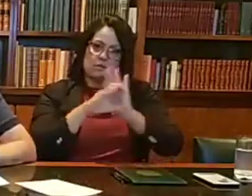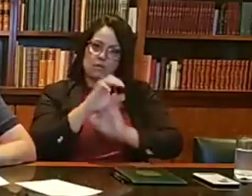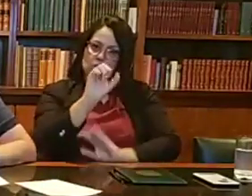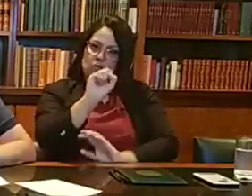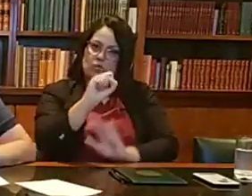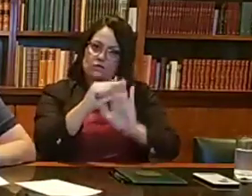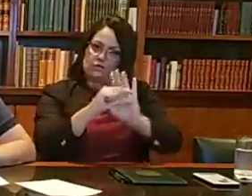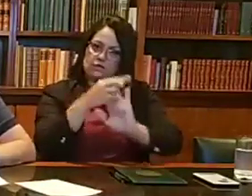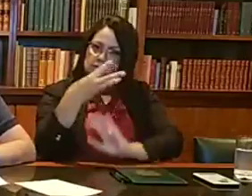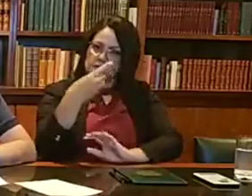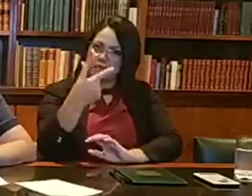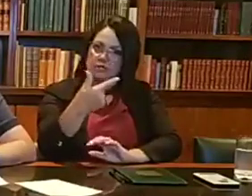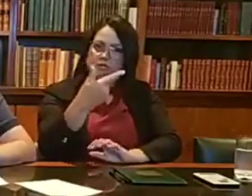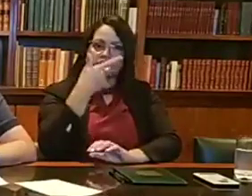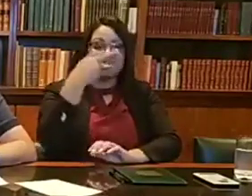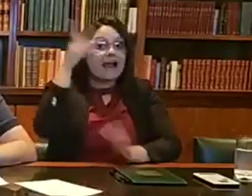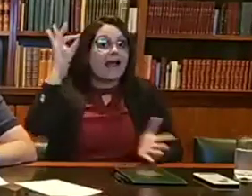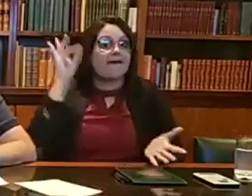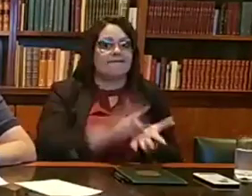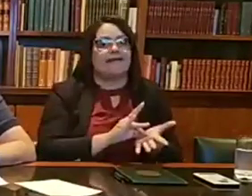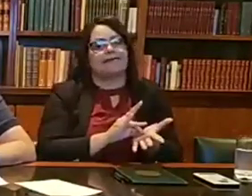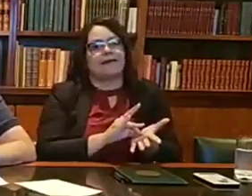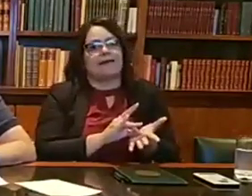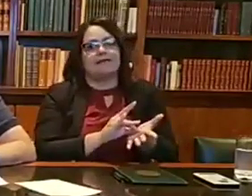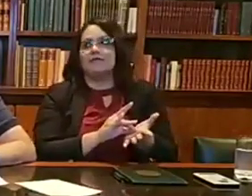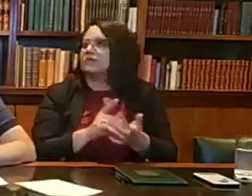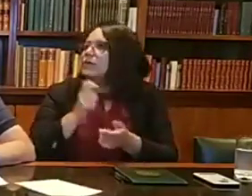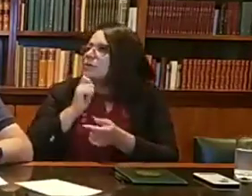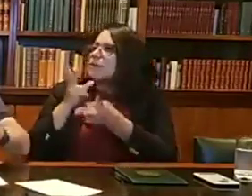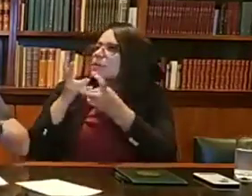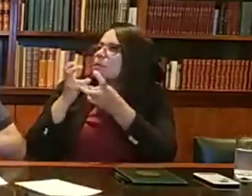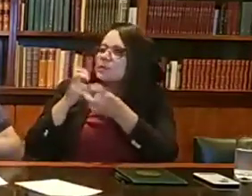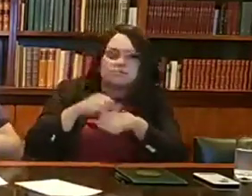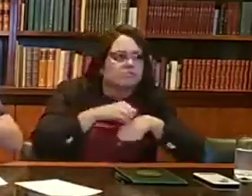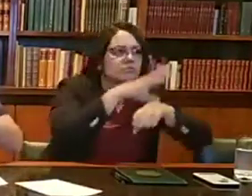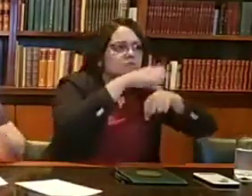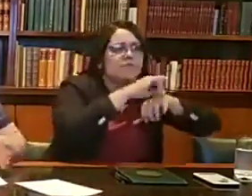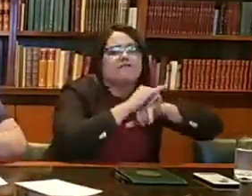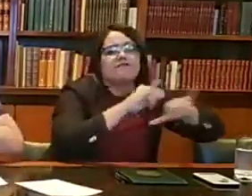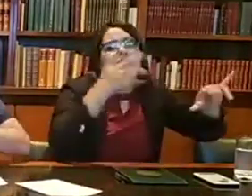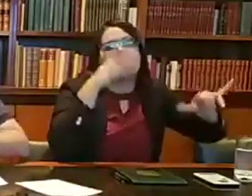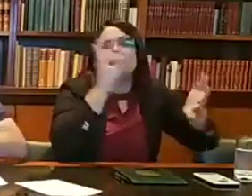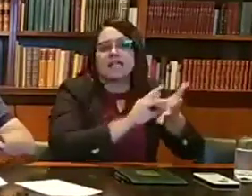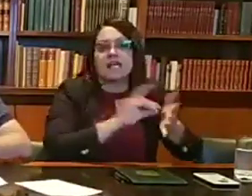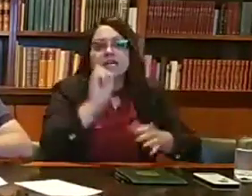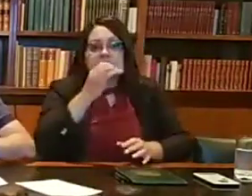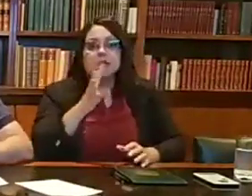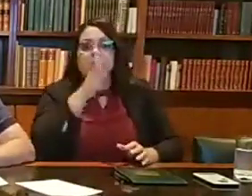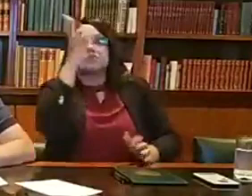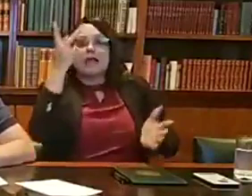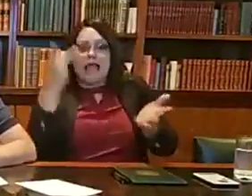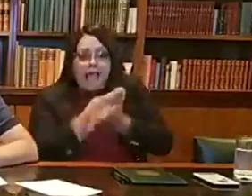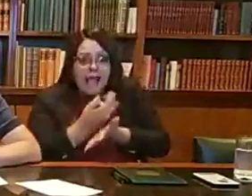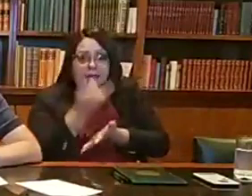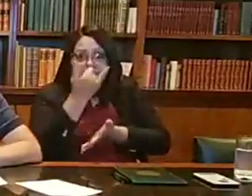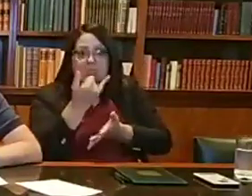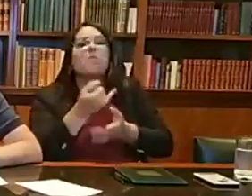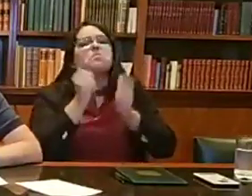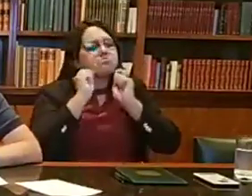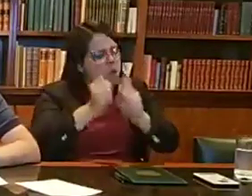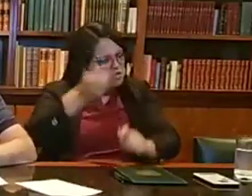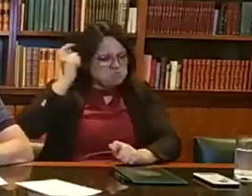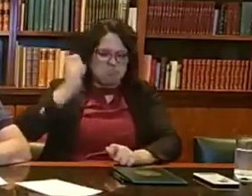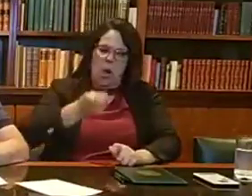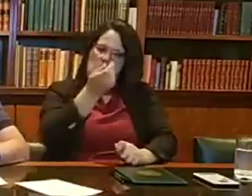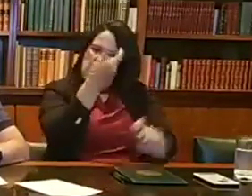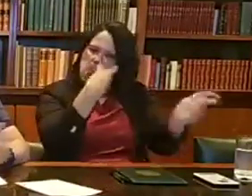transmitisse a verdade na ponta da linha, tá? Tivesse manchado os jornais, verdade. Se errar, sem problema nenhum, tá? Desce o cacete,